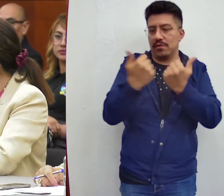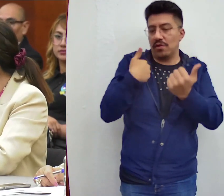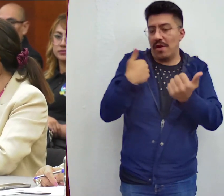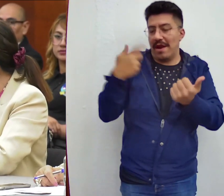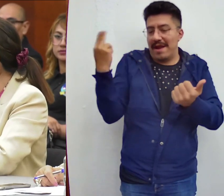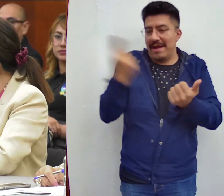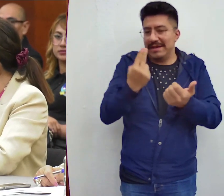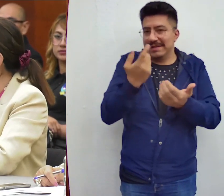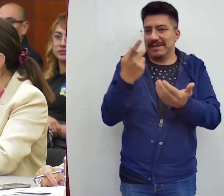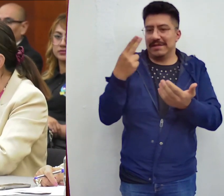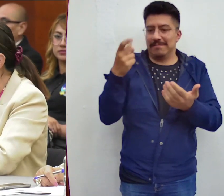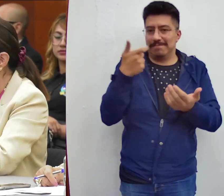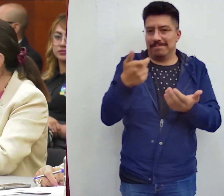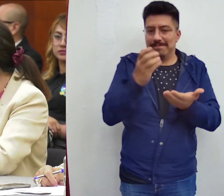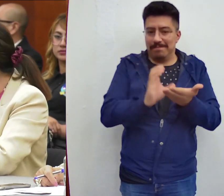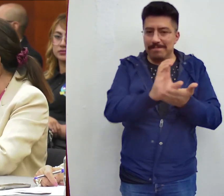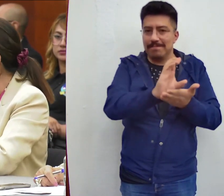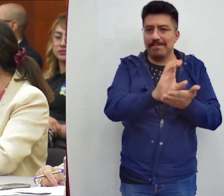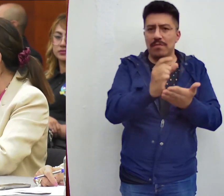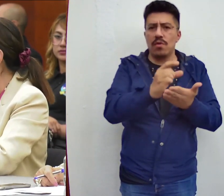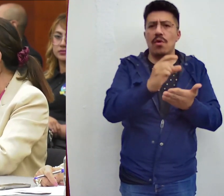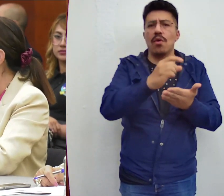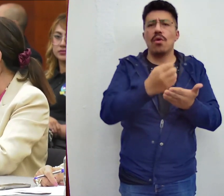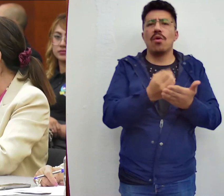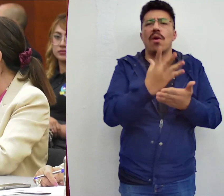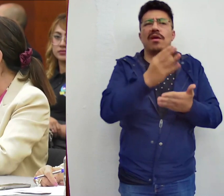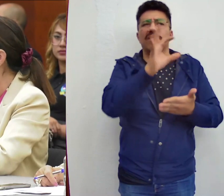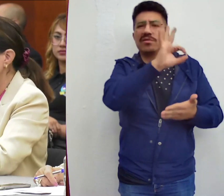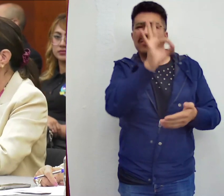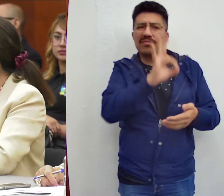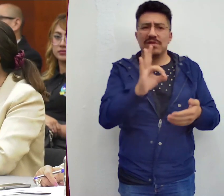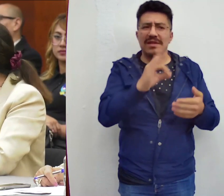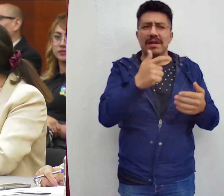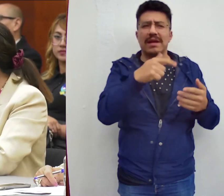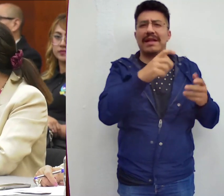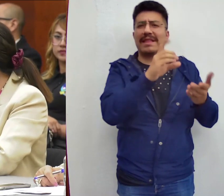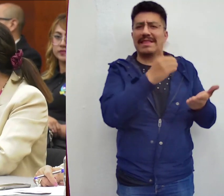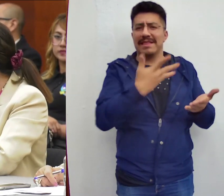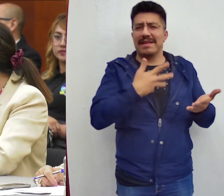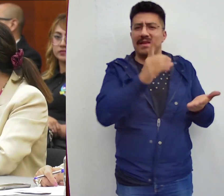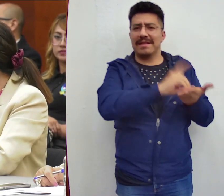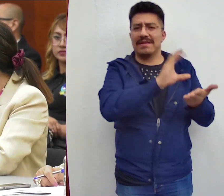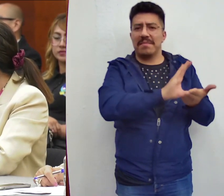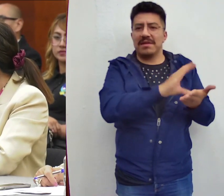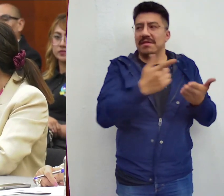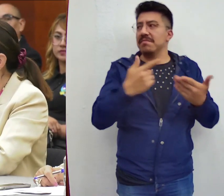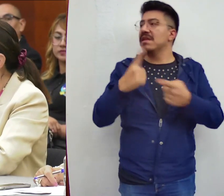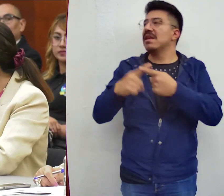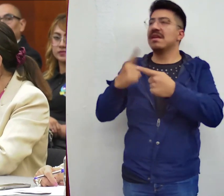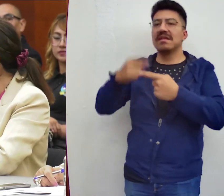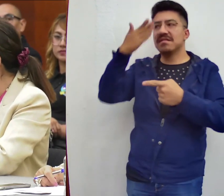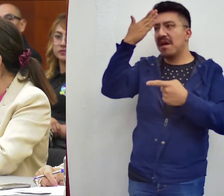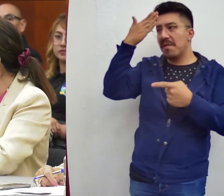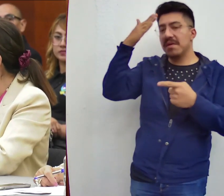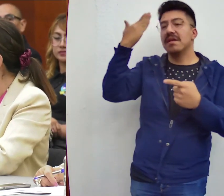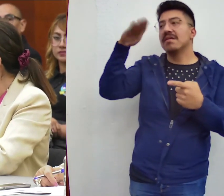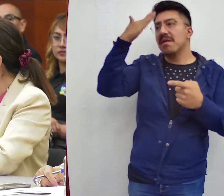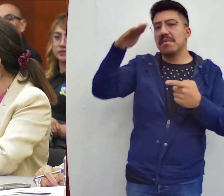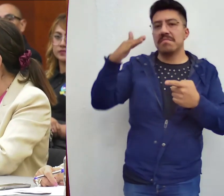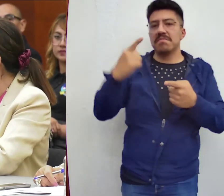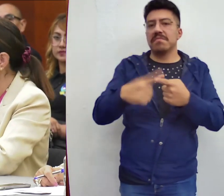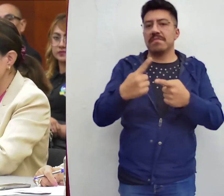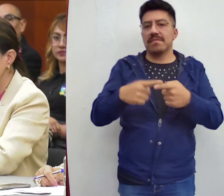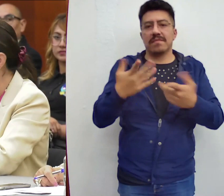necesitaba darles porcentajes de qué porcentaje de la población yo atendía. Pues nadie tenía esos datos y me podían dar recursos muy buenos